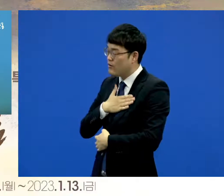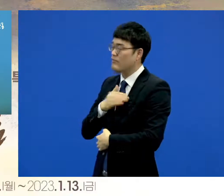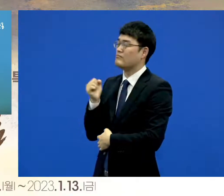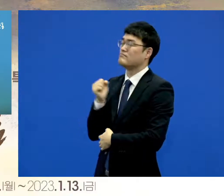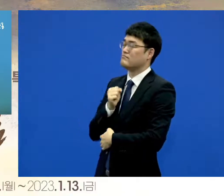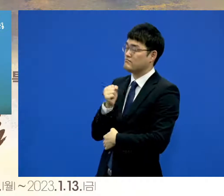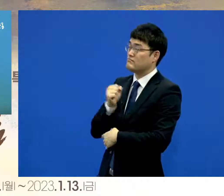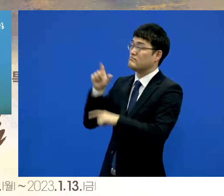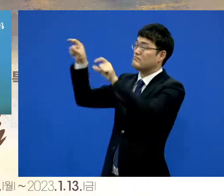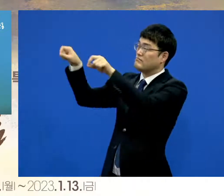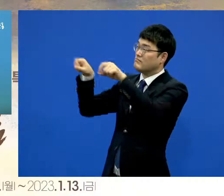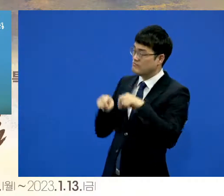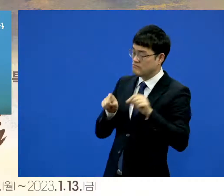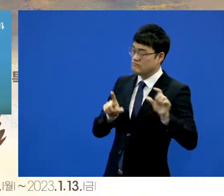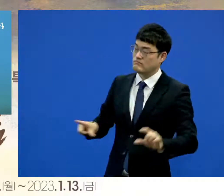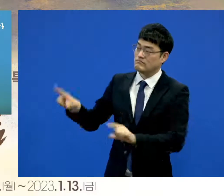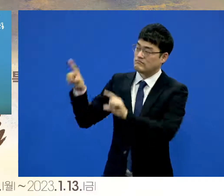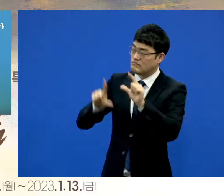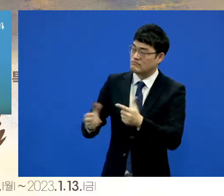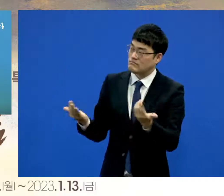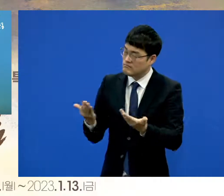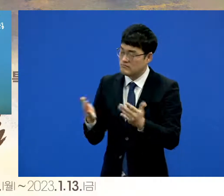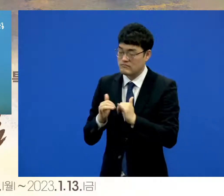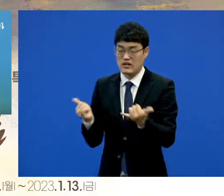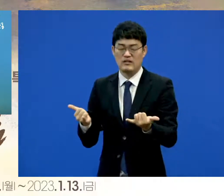겉으로는 하나님을 위한 일이지만